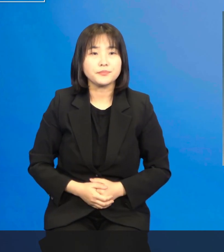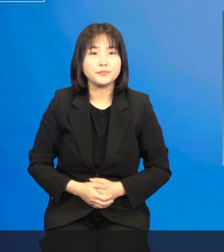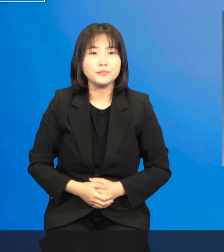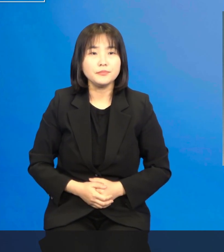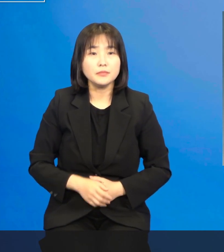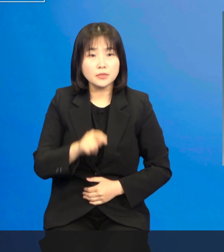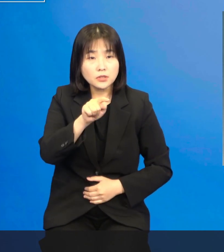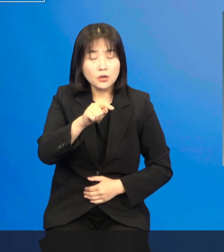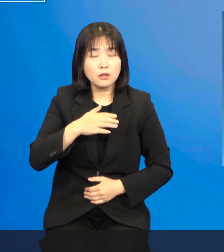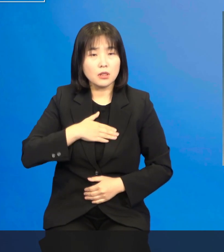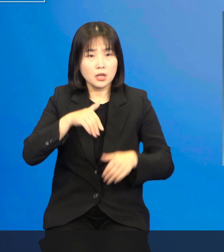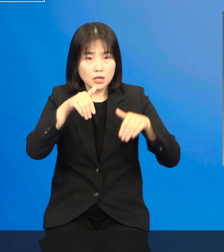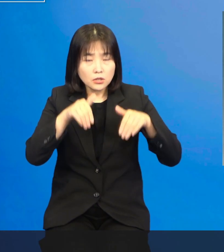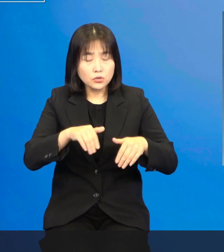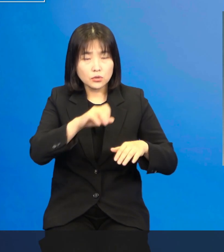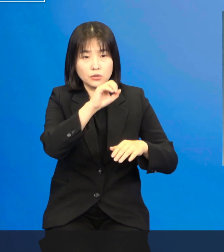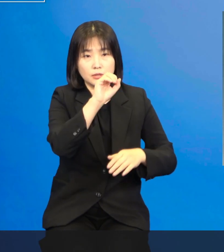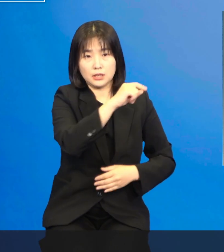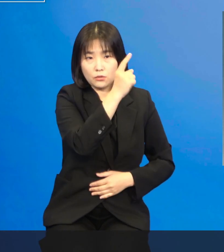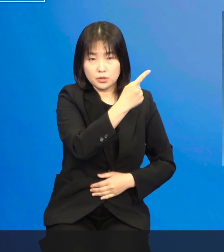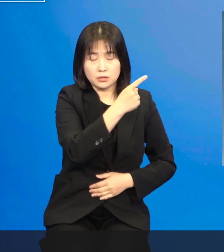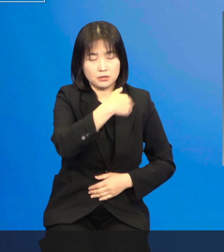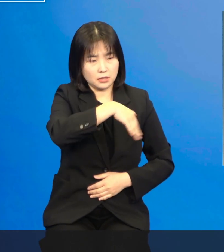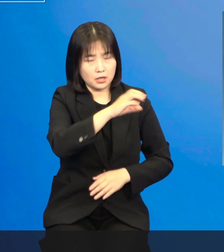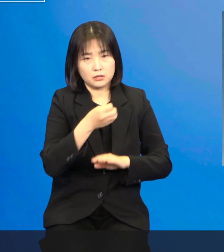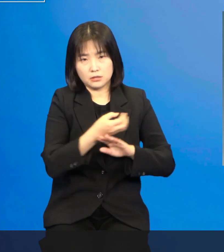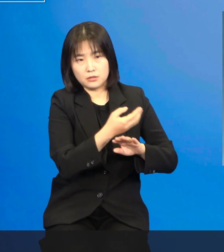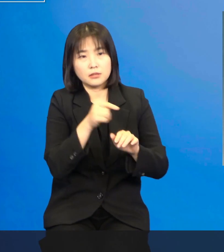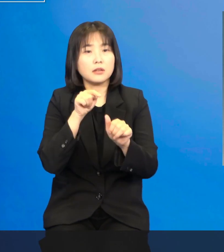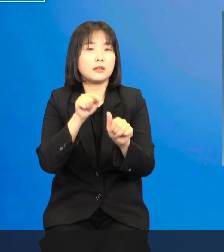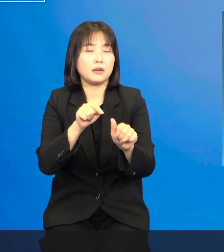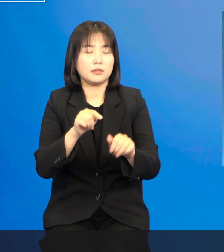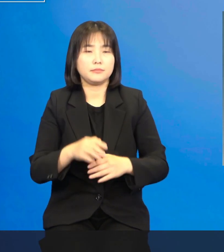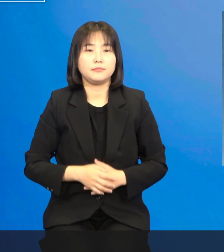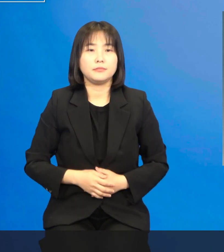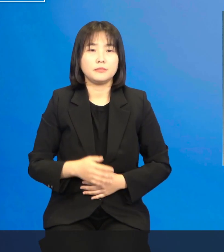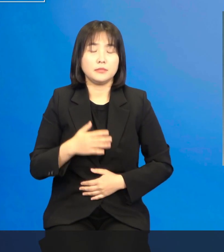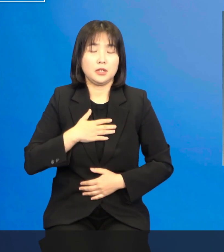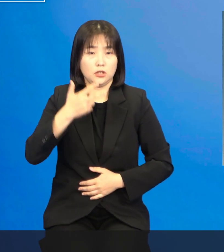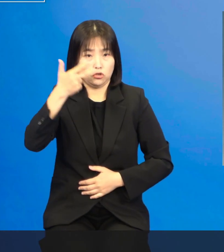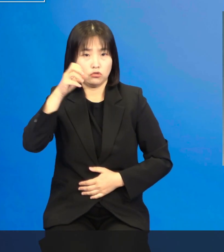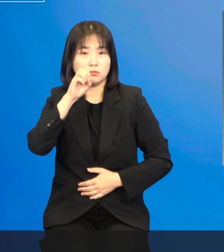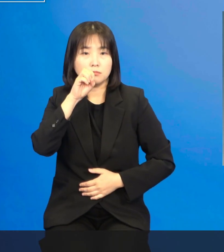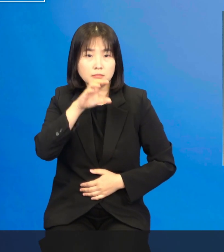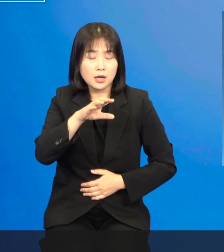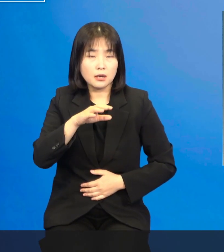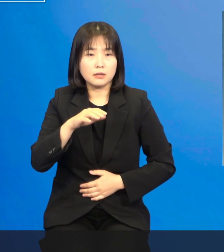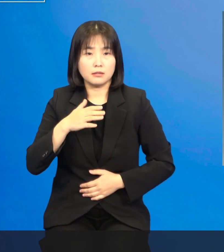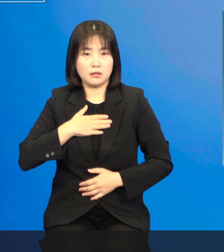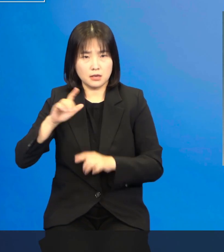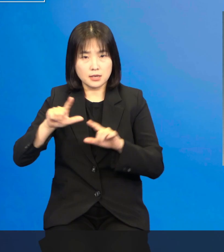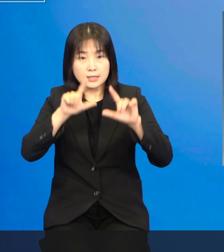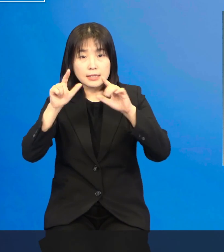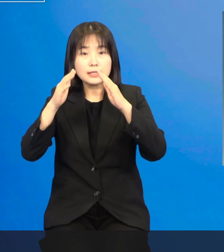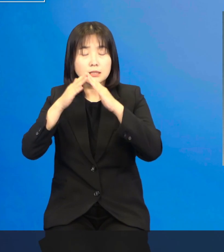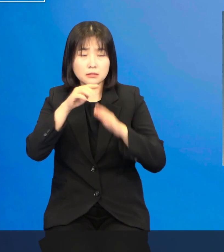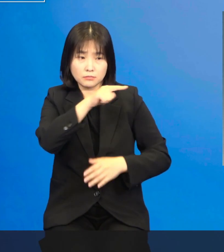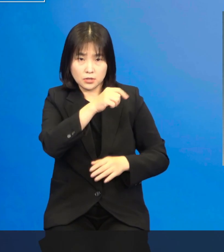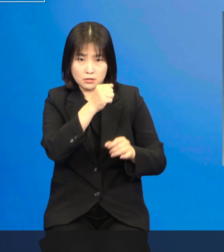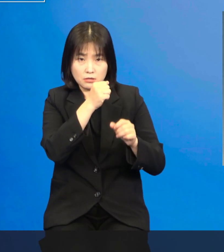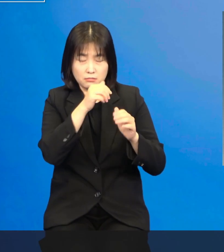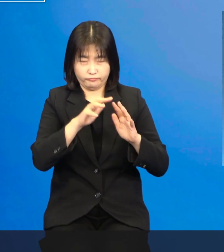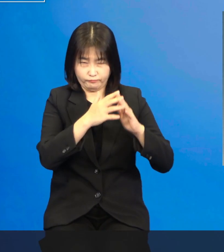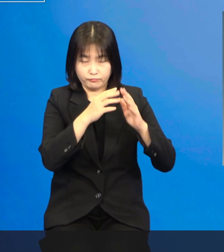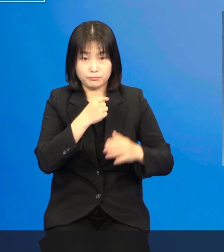말씀하셨다. 너는 내 종 다윗에게 가서 전하여라. 나 주가 말한다. 내가 살 집을